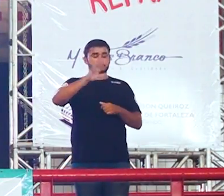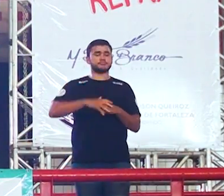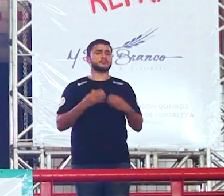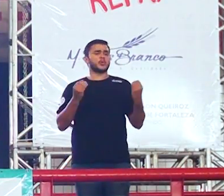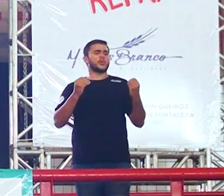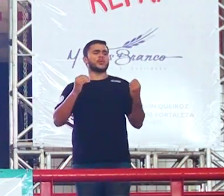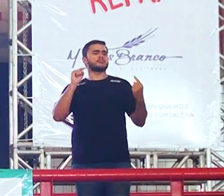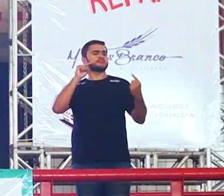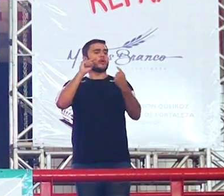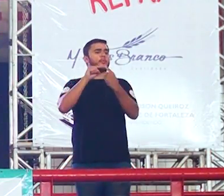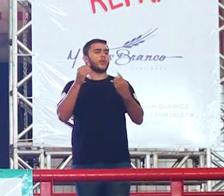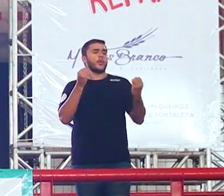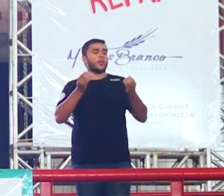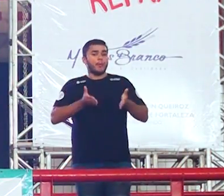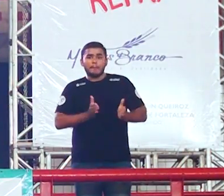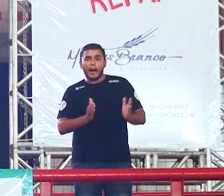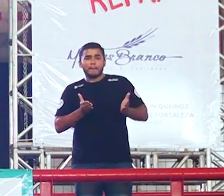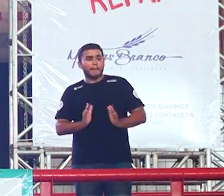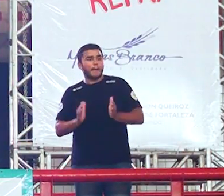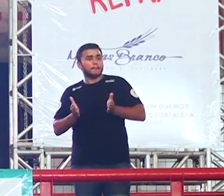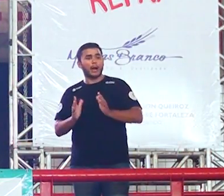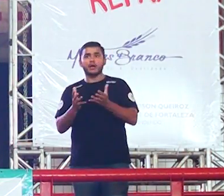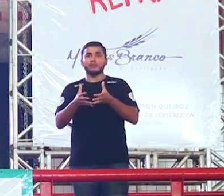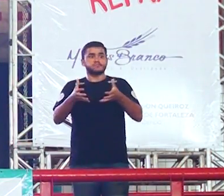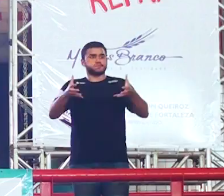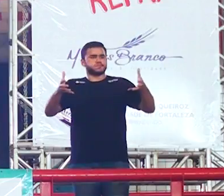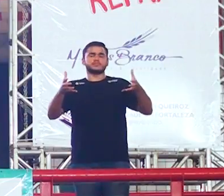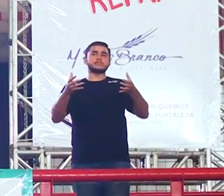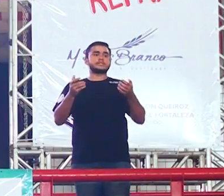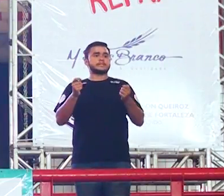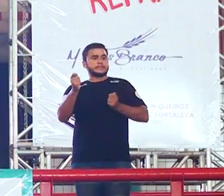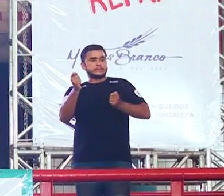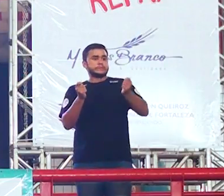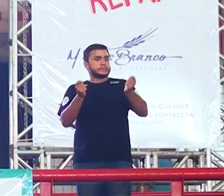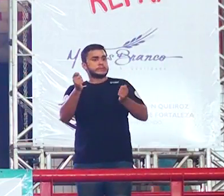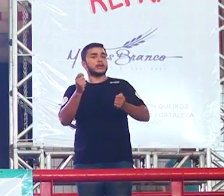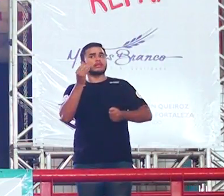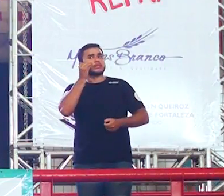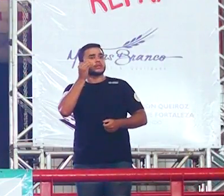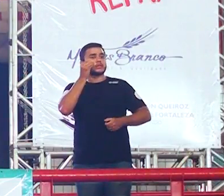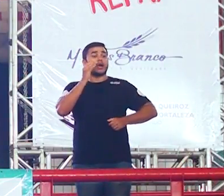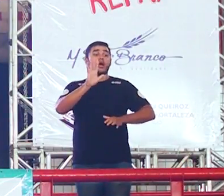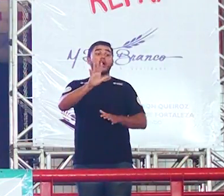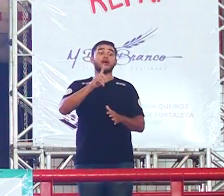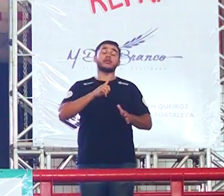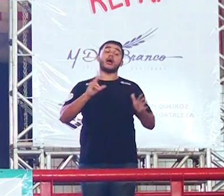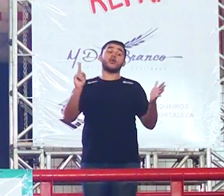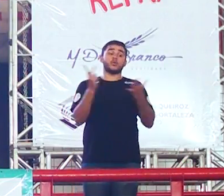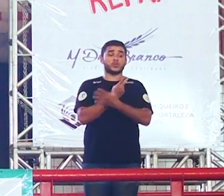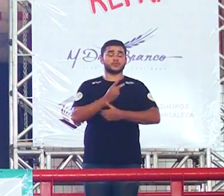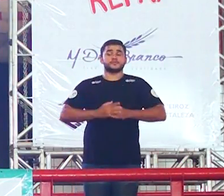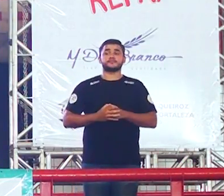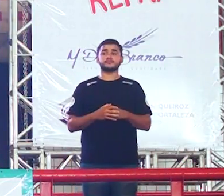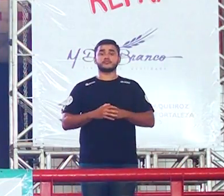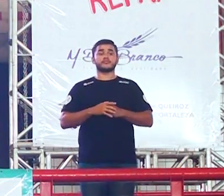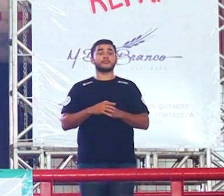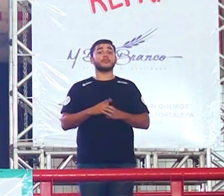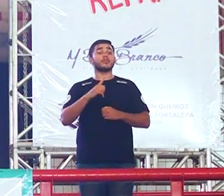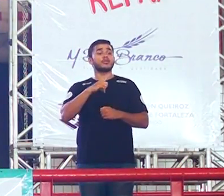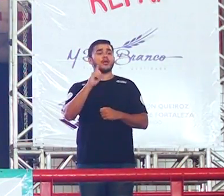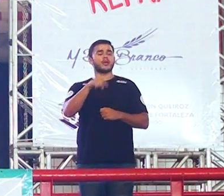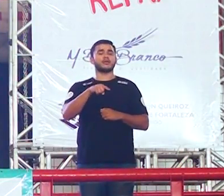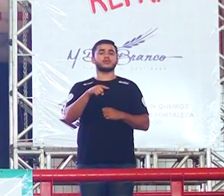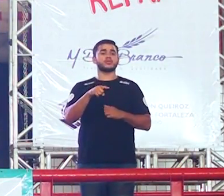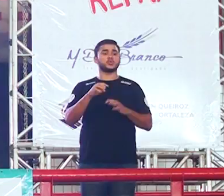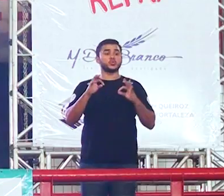em quê? Ora, verifica-se quem? A cisão, né, e a sutura, o corte,